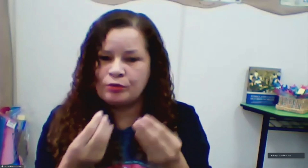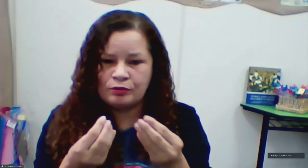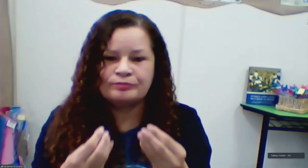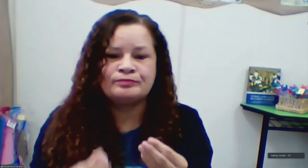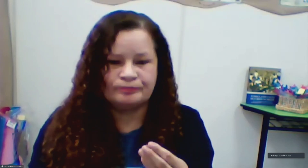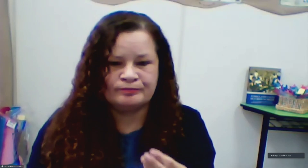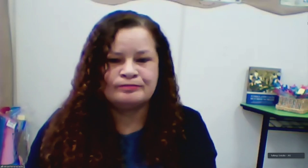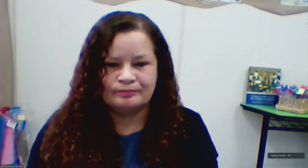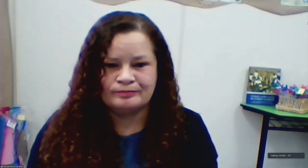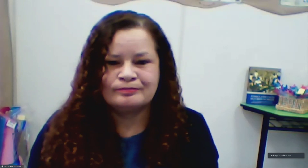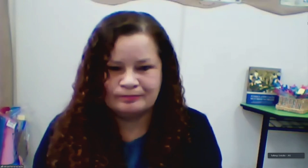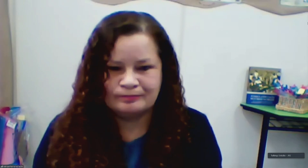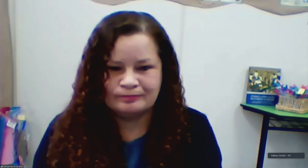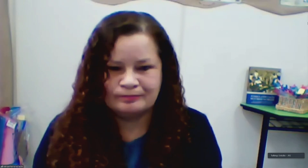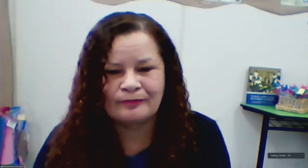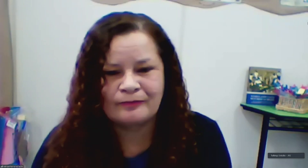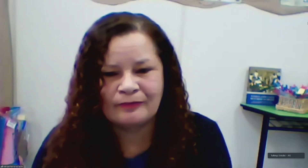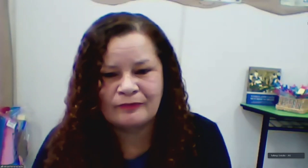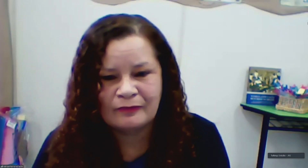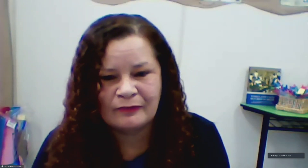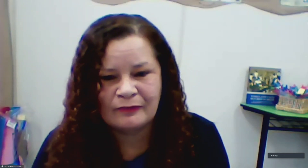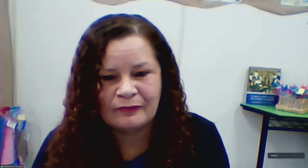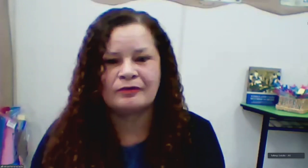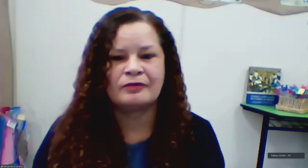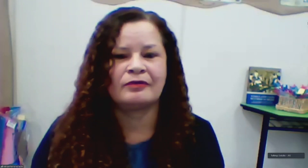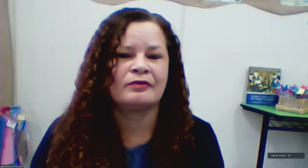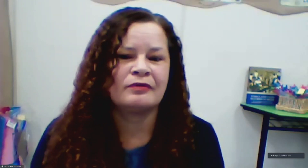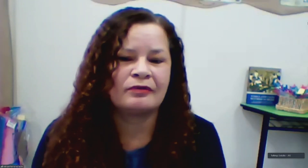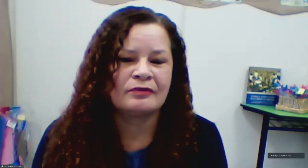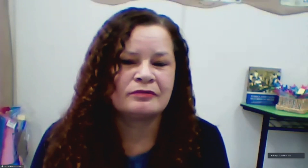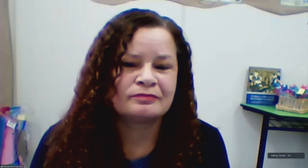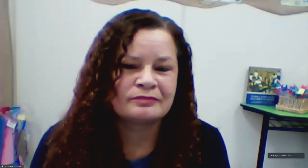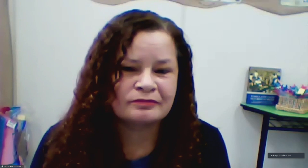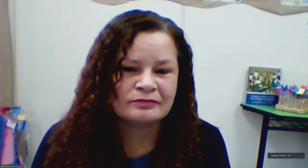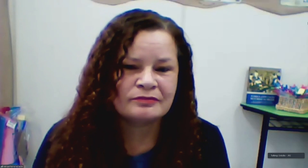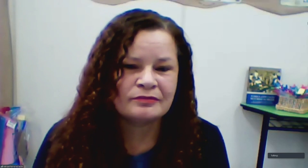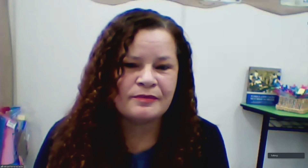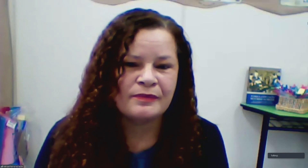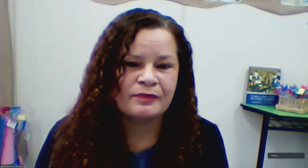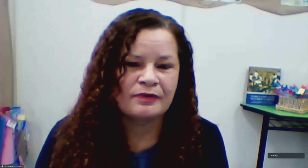Então, tem que ter essa forma contínua.